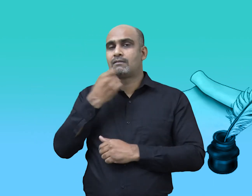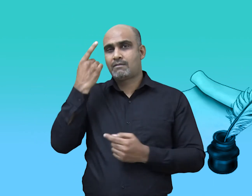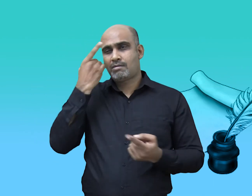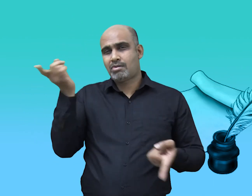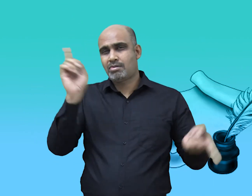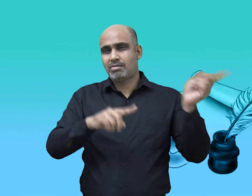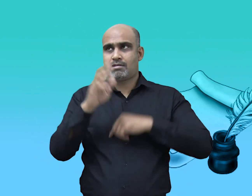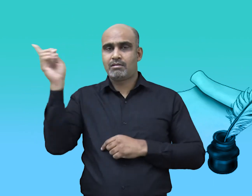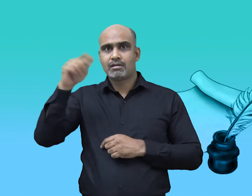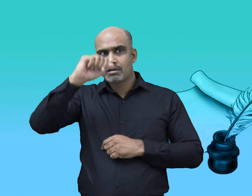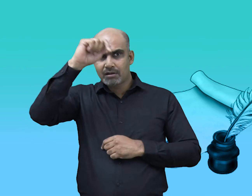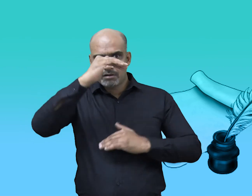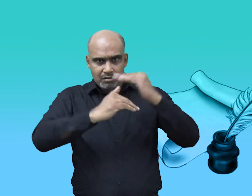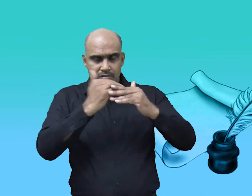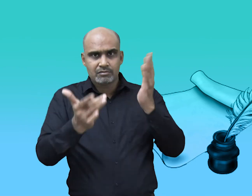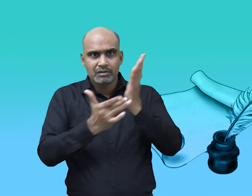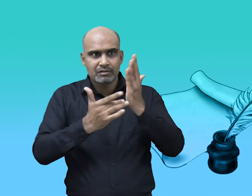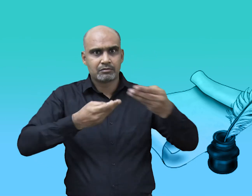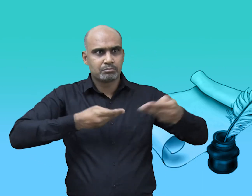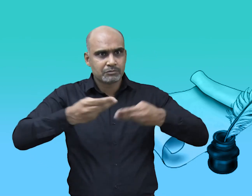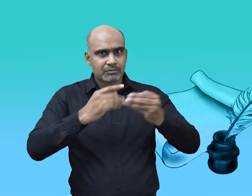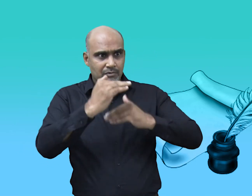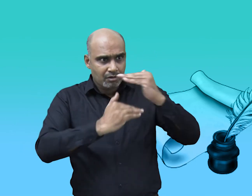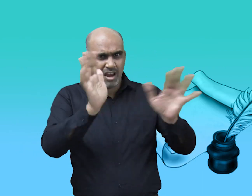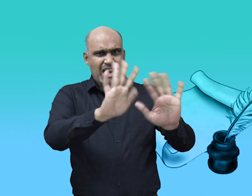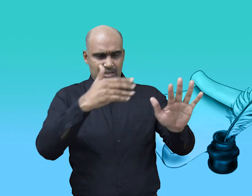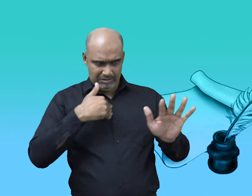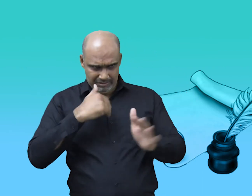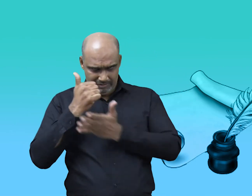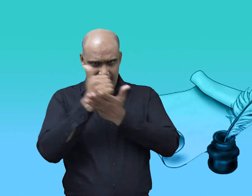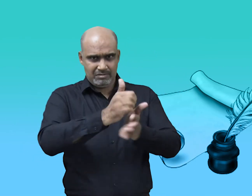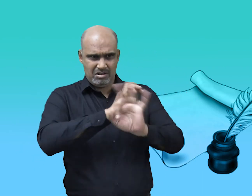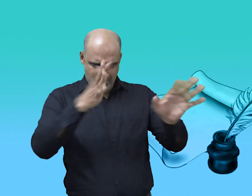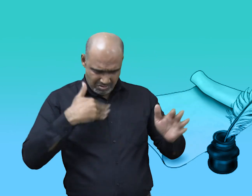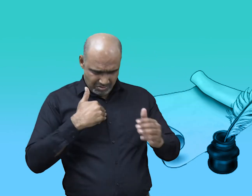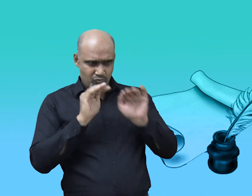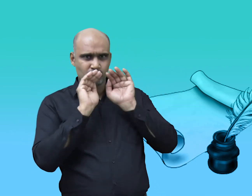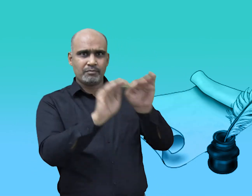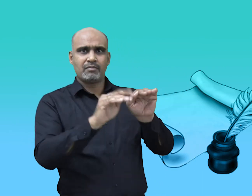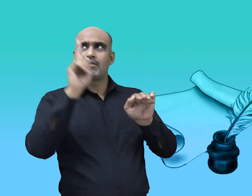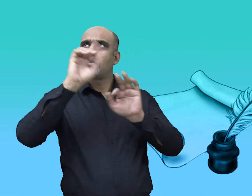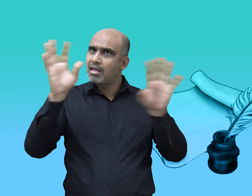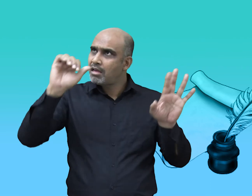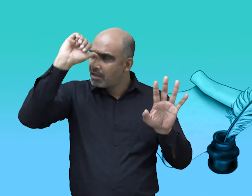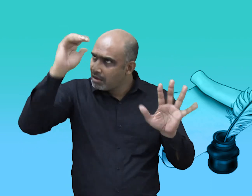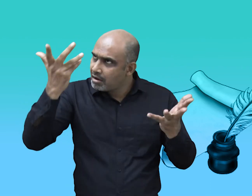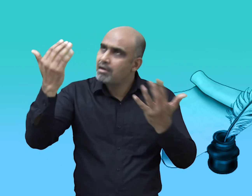देश विकासशील देशों की कमजोरियों का फायदा उठाते हैं। वे विकासशील देशों के साथ